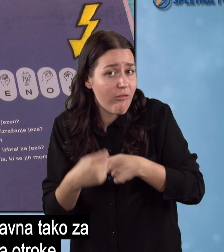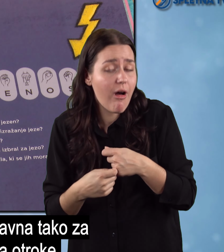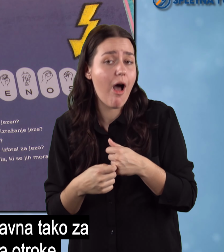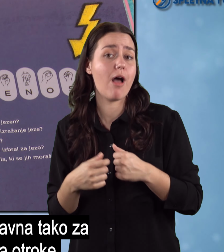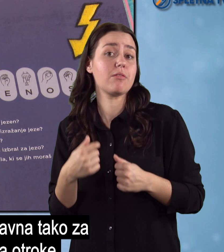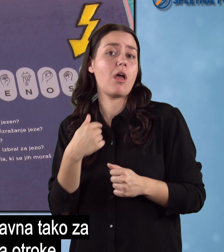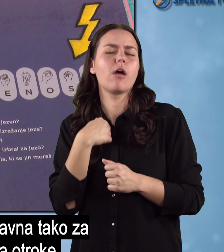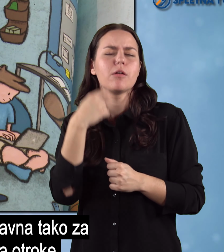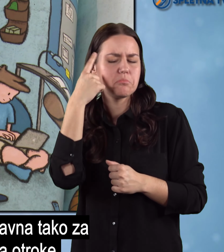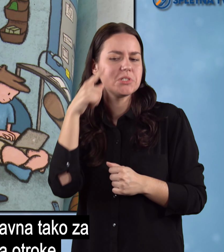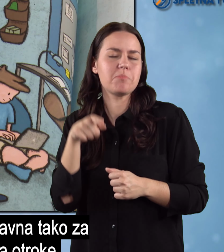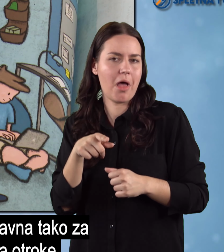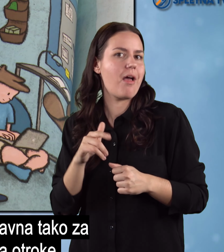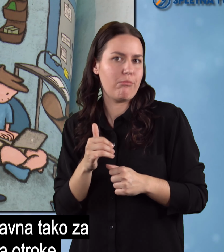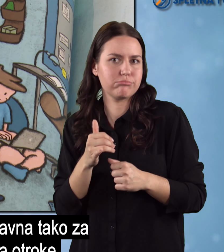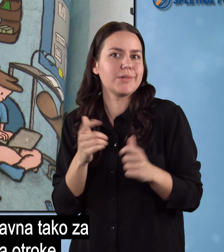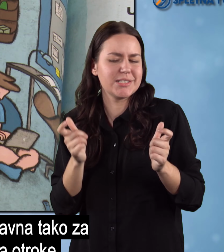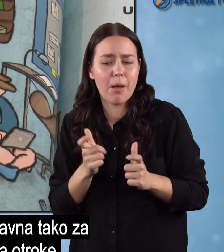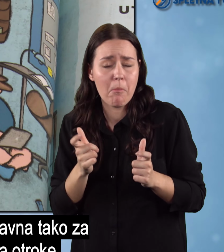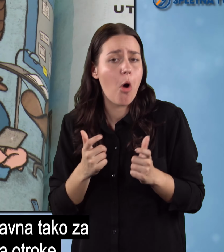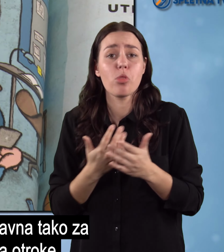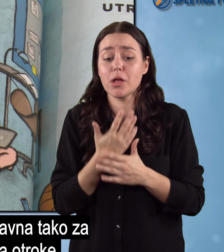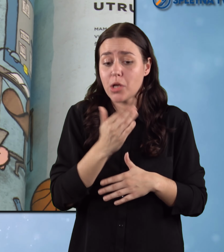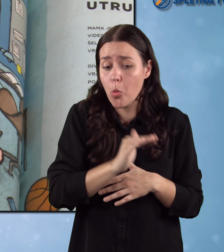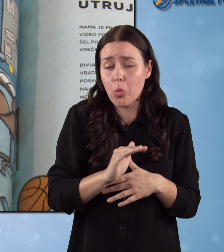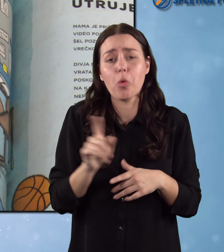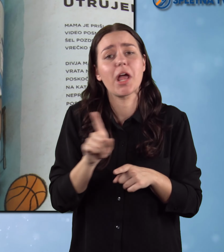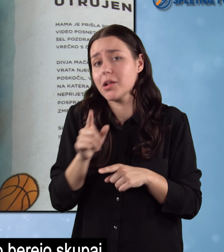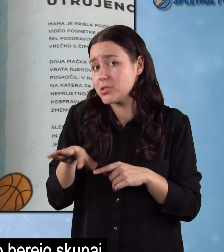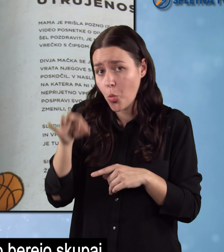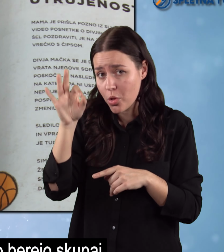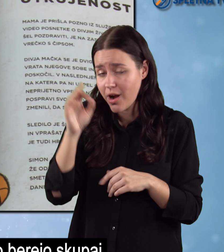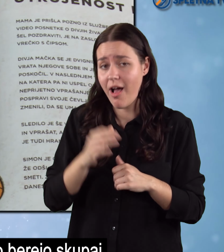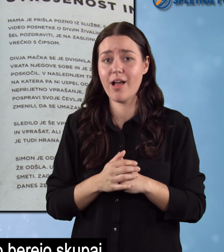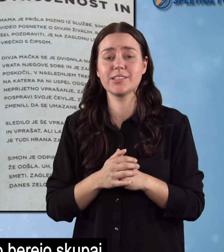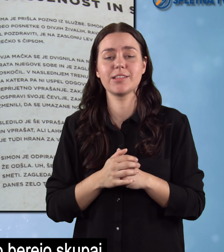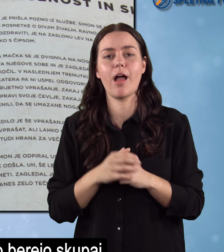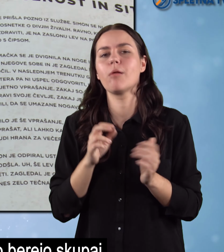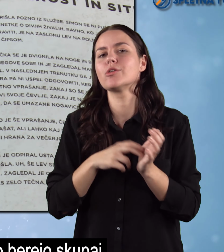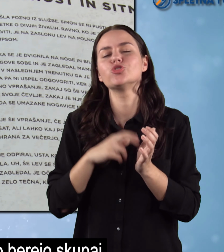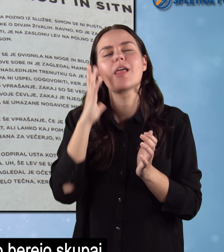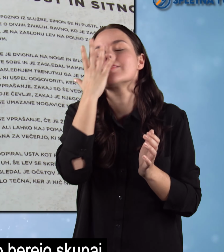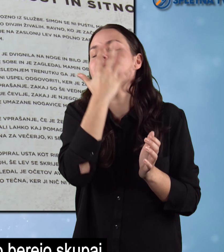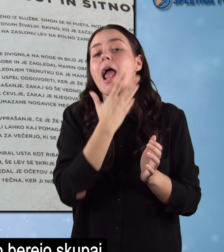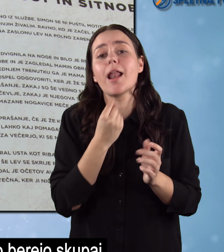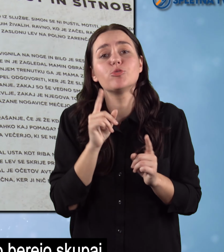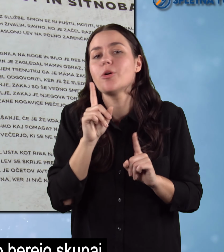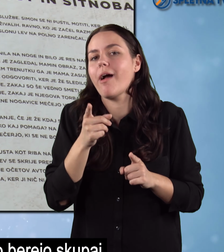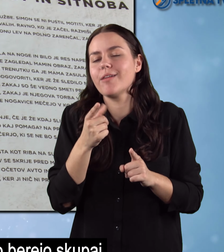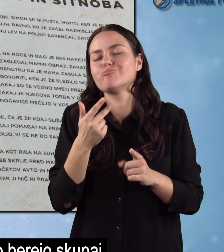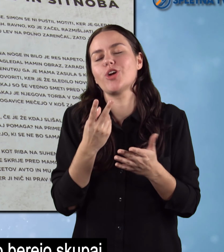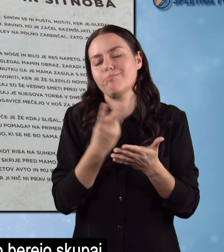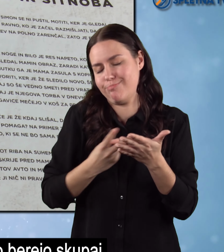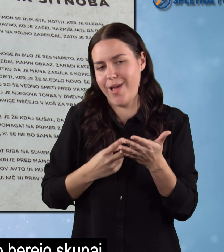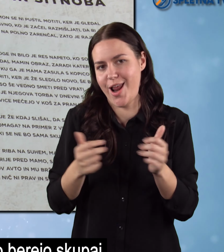da je zabavna in za odrasle in za otroke. Še najlepše je pa, če jo berejo